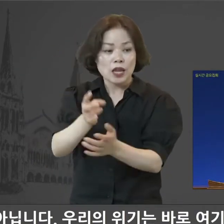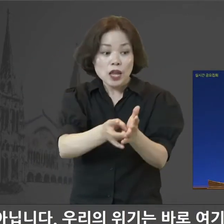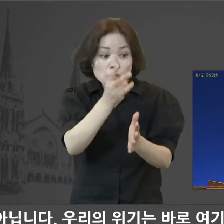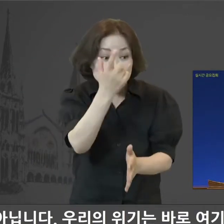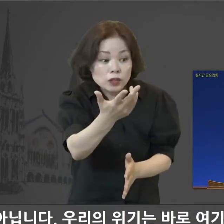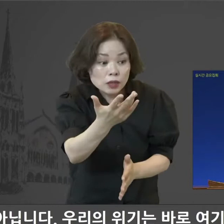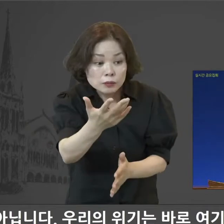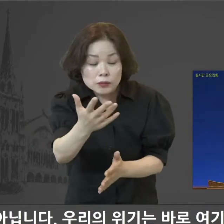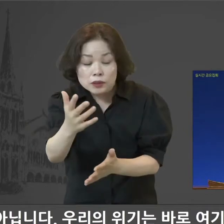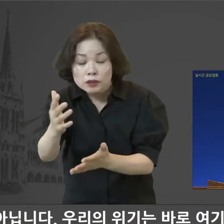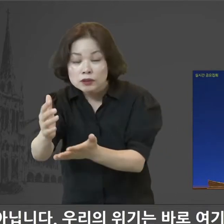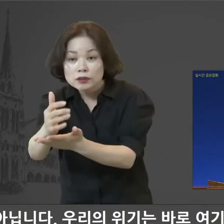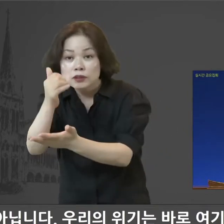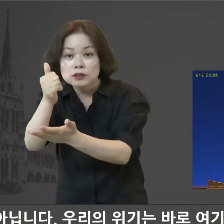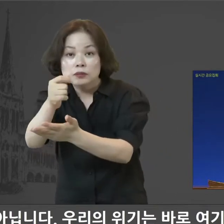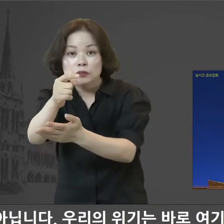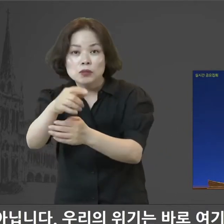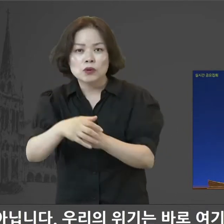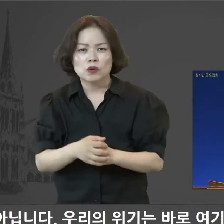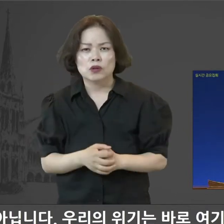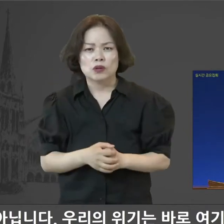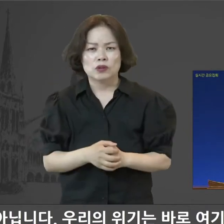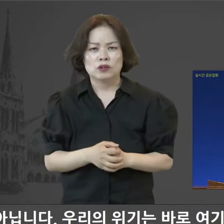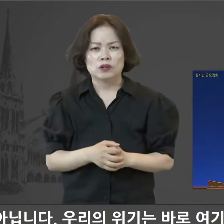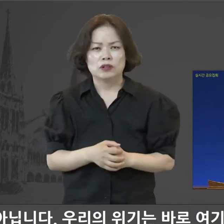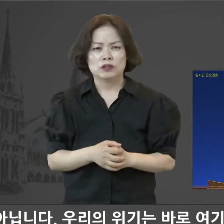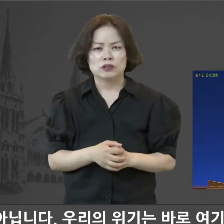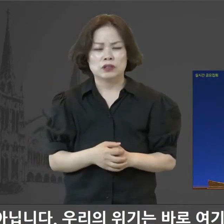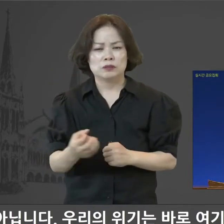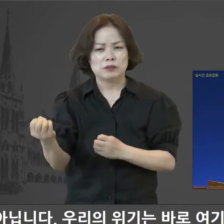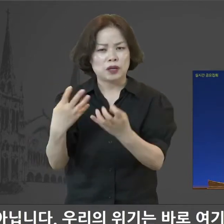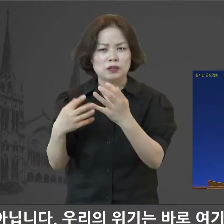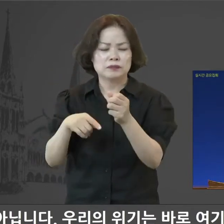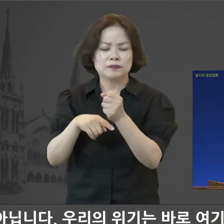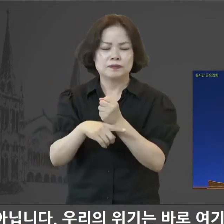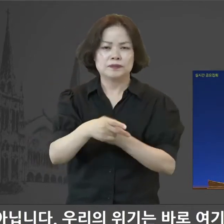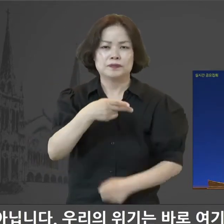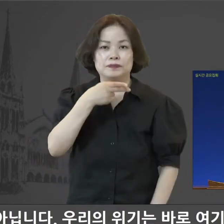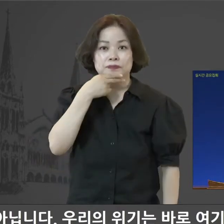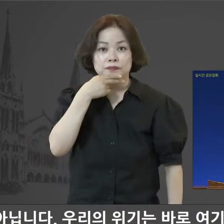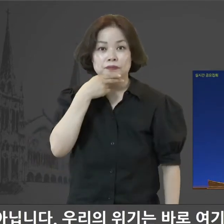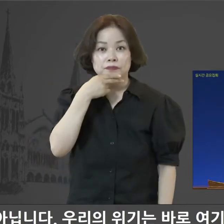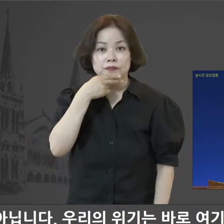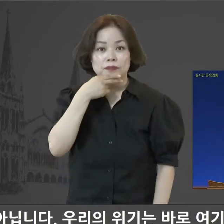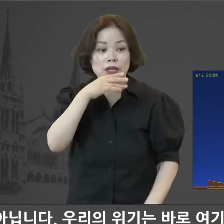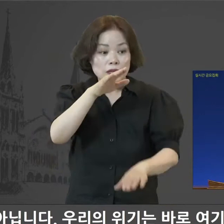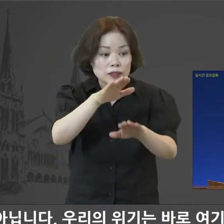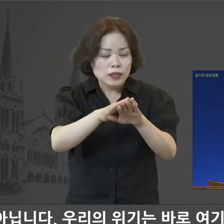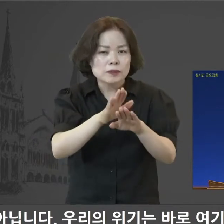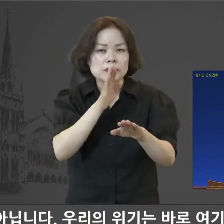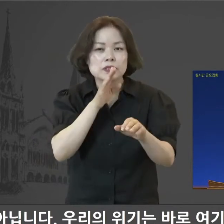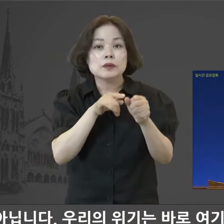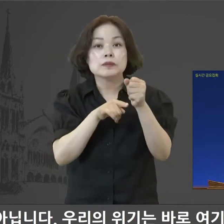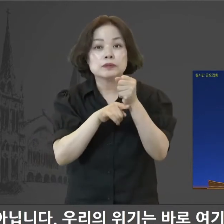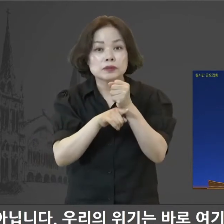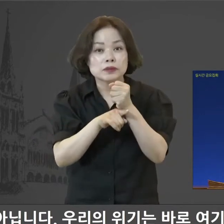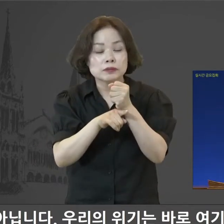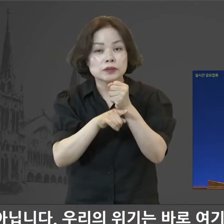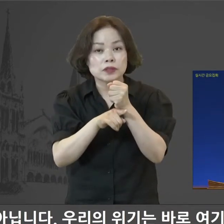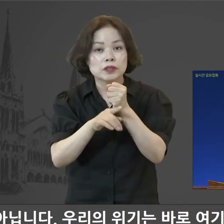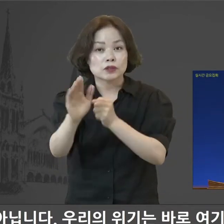예루살렘이냐 그리심산이냐 그런 거 얘기하는 게 의미가 없다 이러시면서, 예배의 참 의미 이런 거